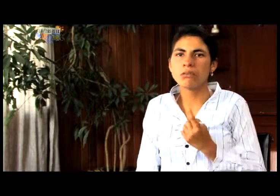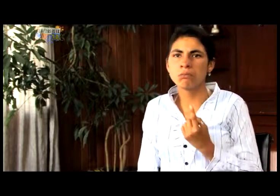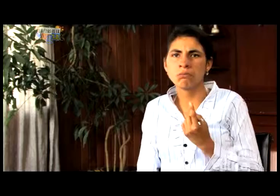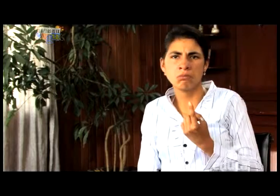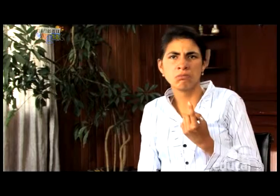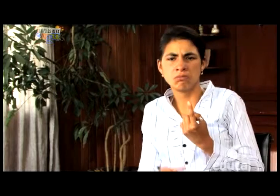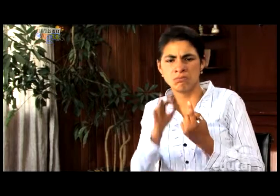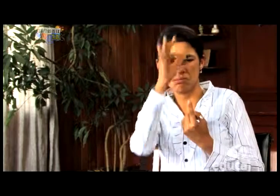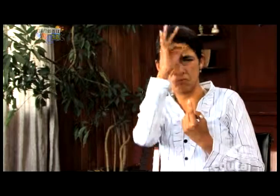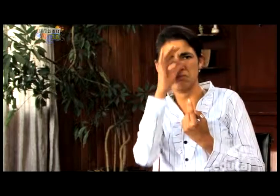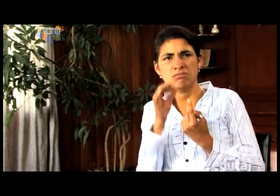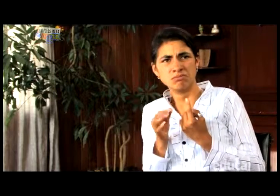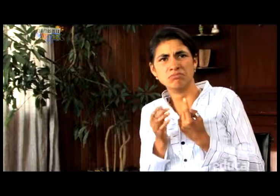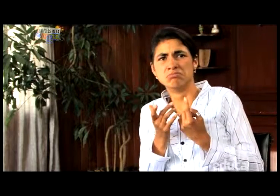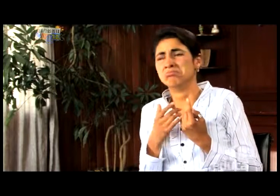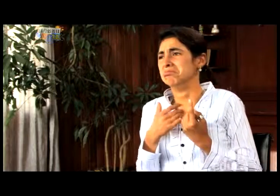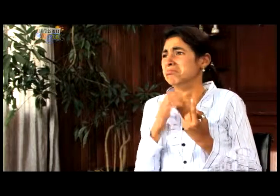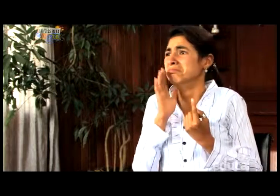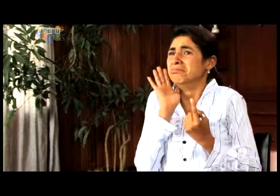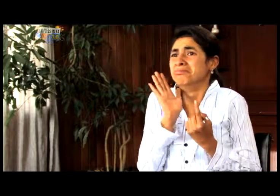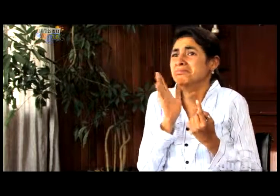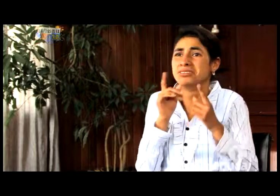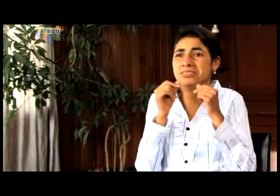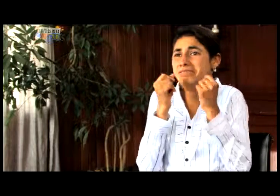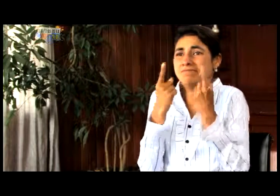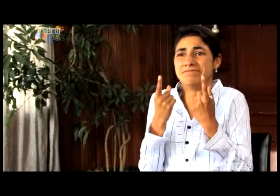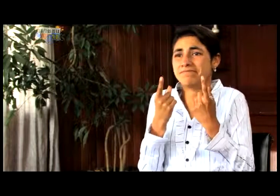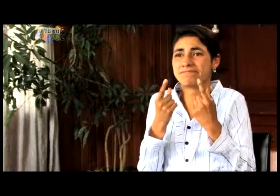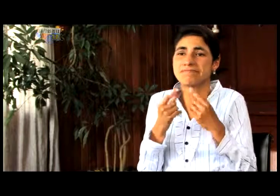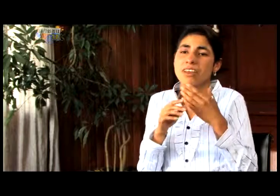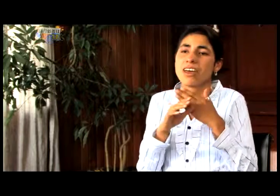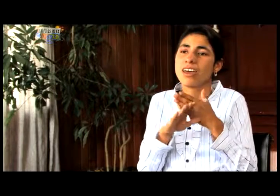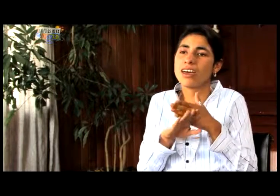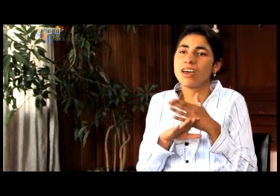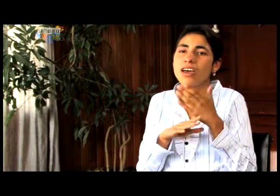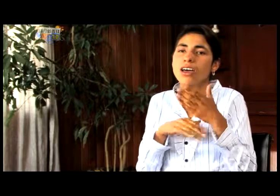Se burlaban de mí. No había nada de respeto.